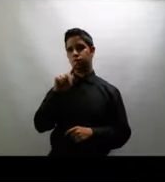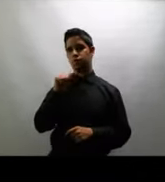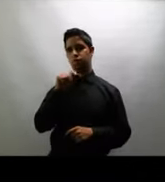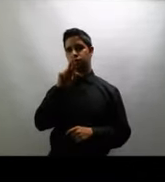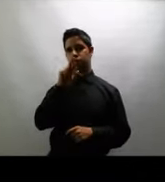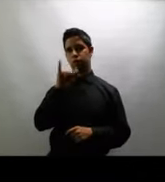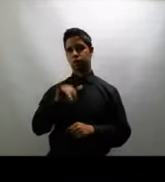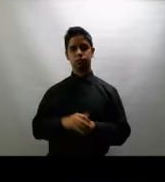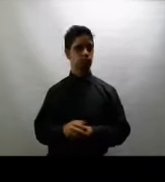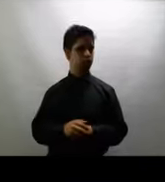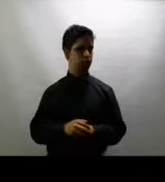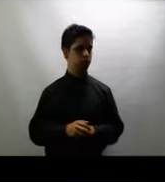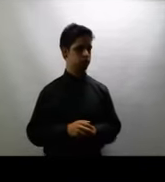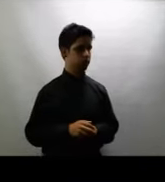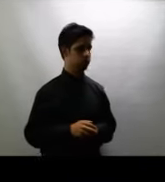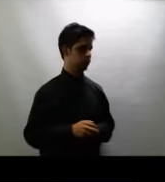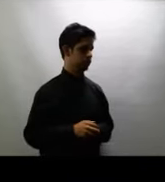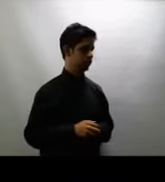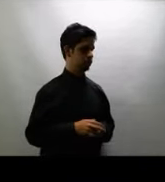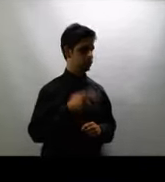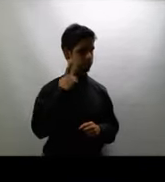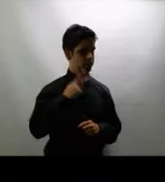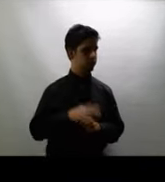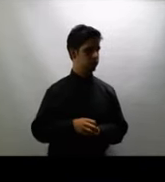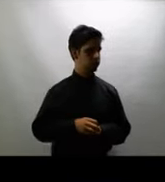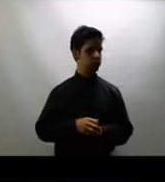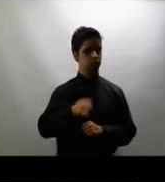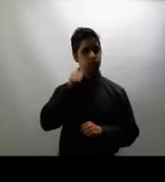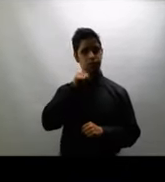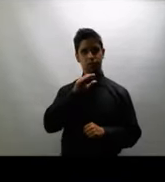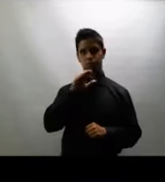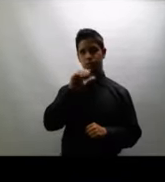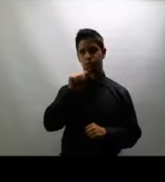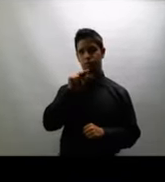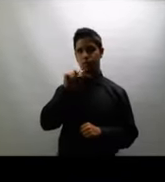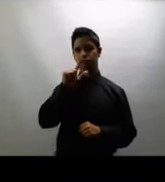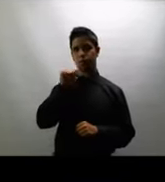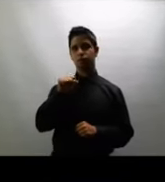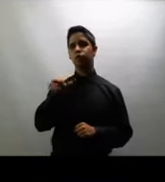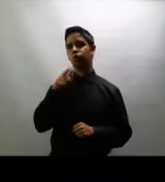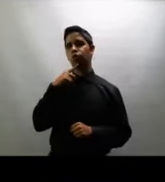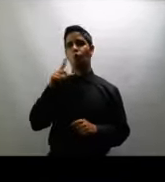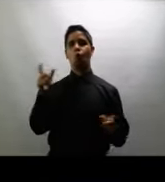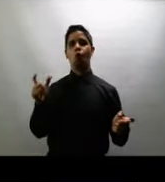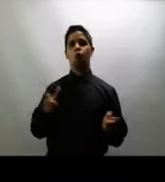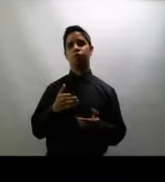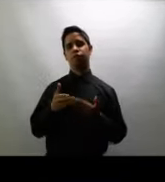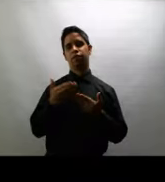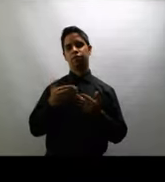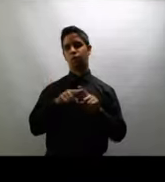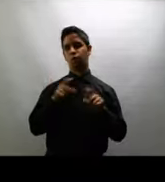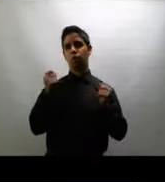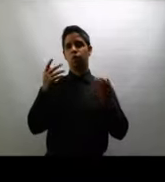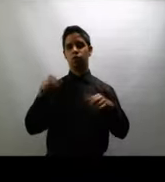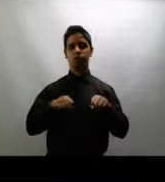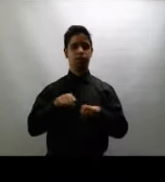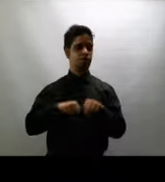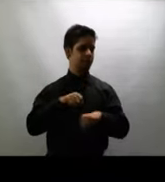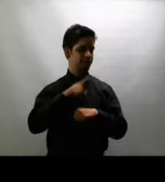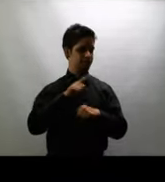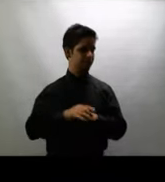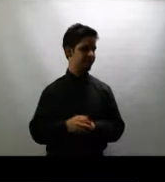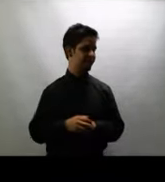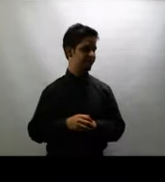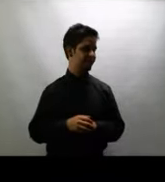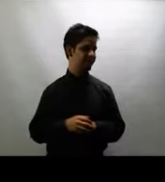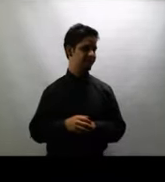Pues vamos al Fruteri. Sí, ya me ven. Mira, un canoli. Esa tú lo bajas rápido porque no tengo tanta bicicleta. Pero mira, yo no creo que pase aquí. Yo